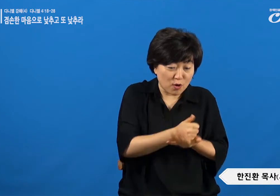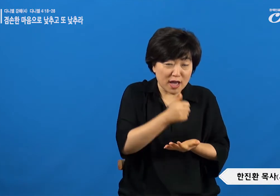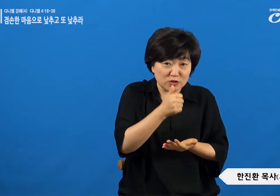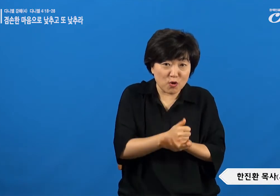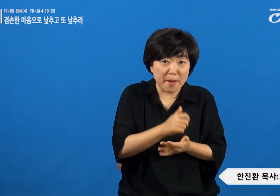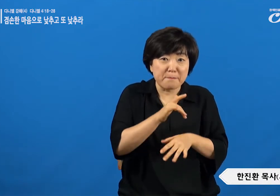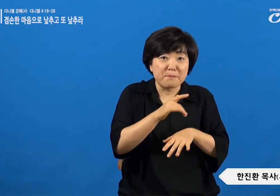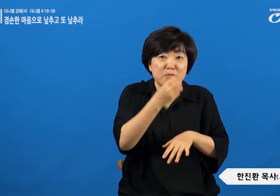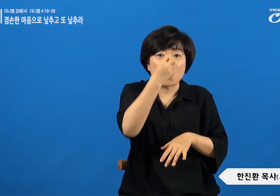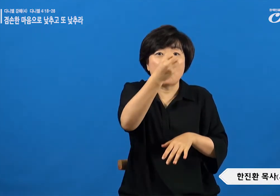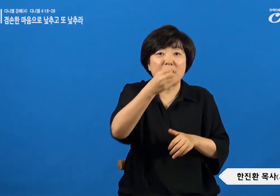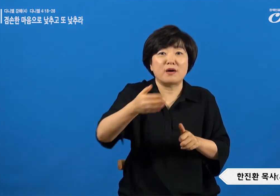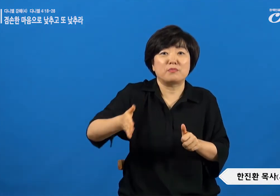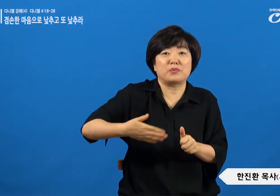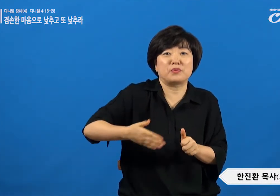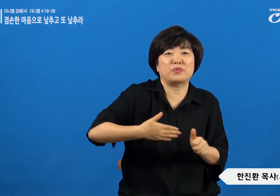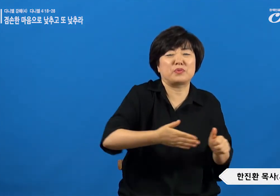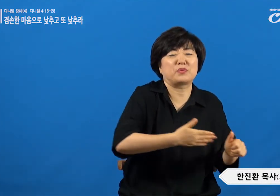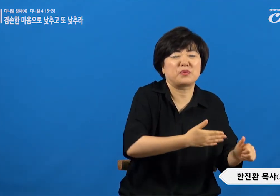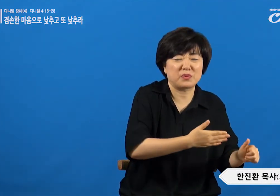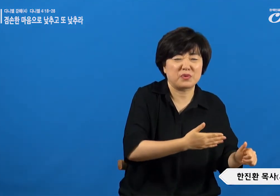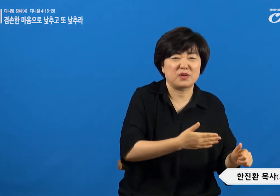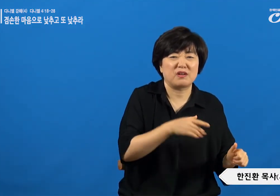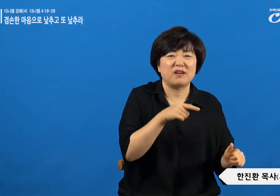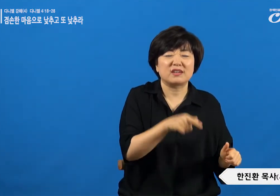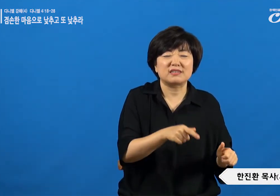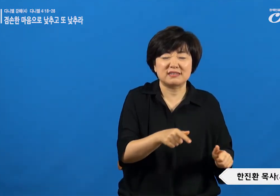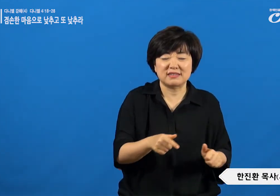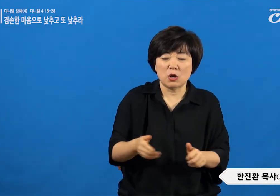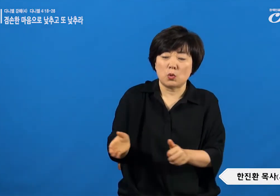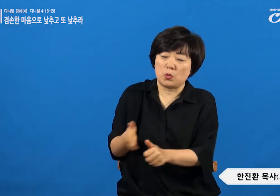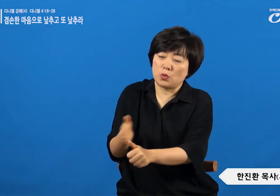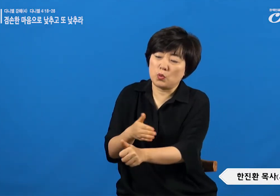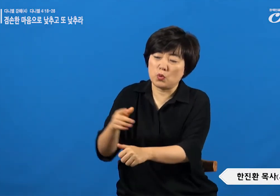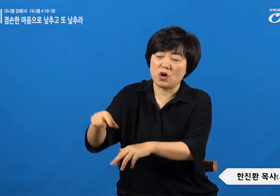느부갓네살 왕이 그만 그 충동질에 넘어간 것이지요.